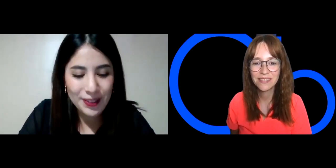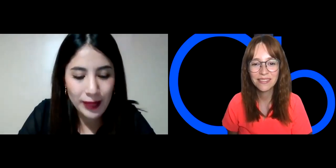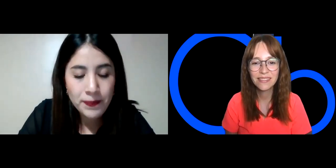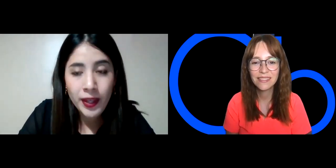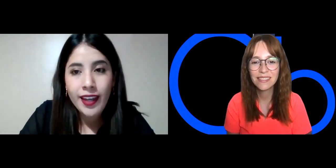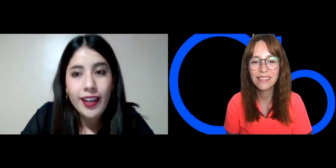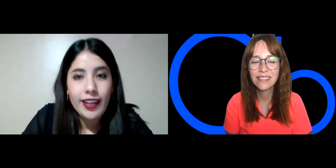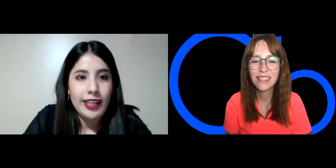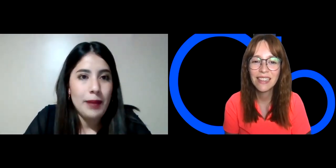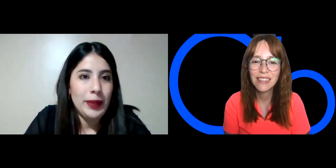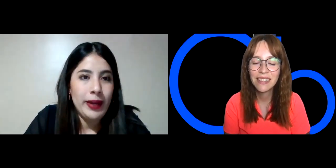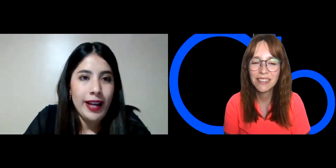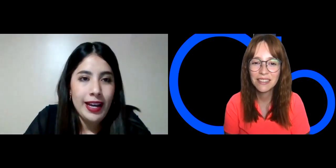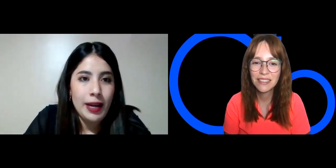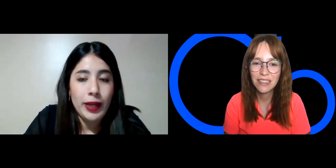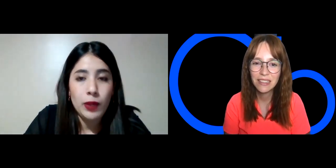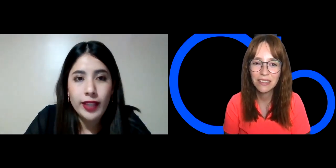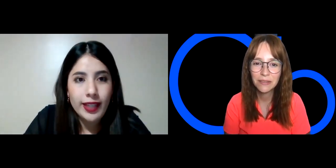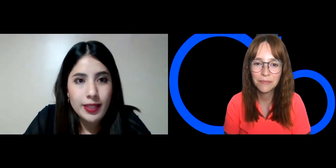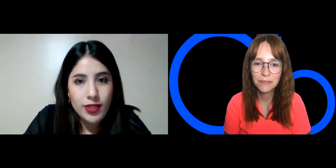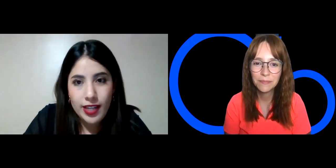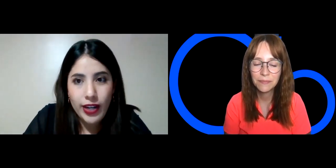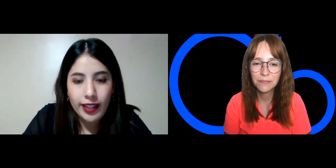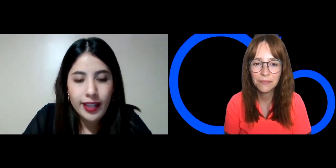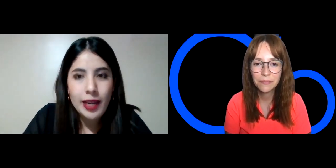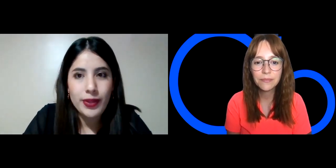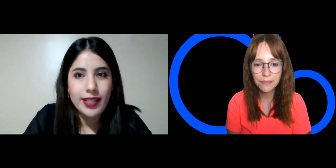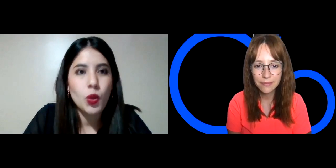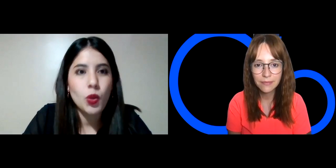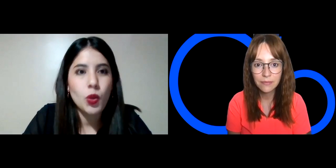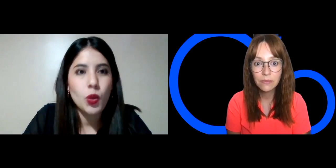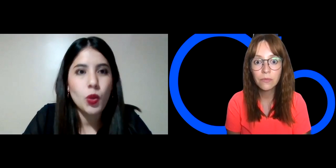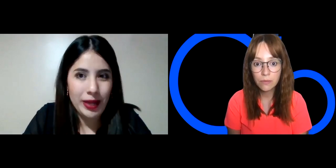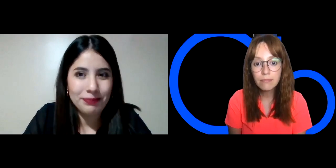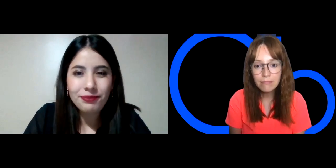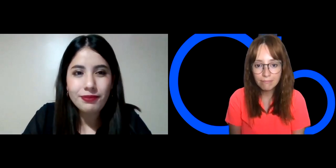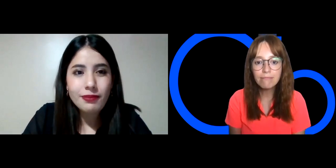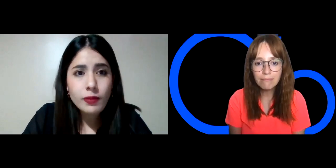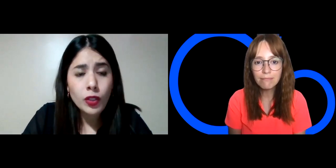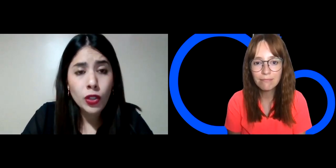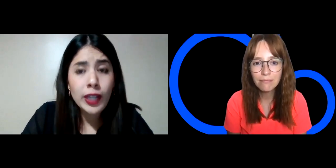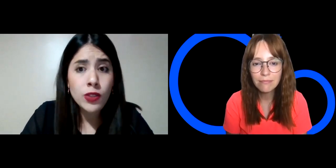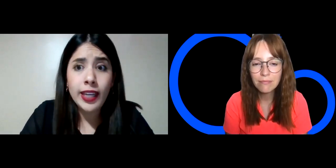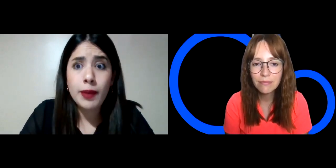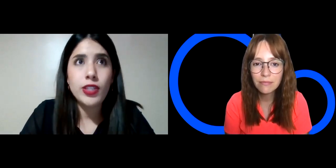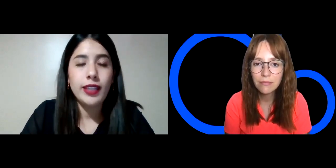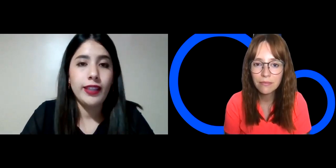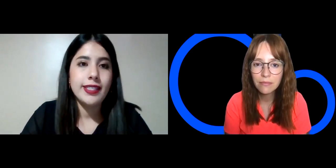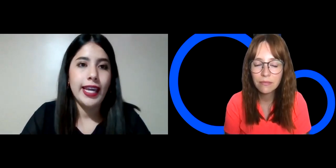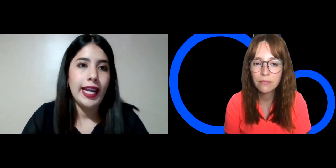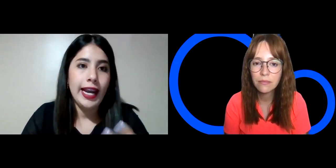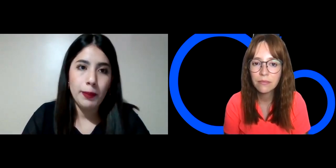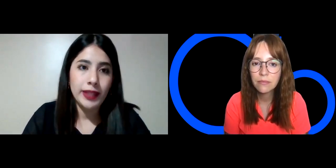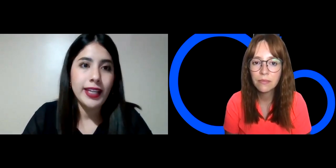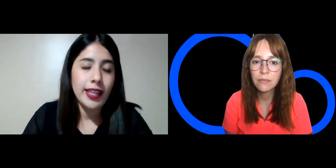pasar alguna. Y la primera pregunta que hacemos en la historia clínica, pues es, ¿cuál es tu nombre? Ujú. Otra cosa que debemos entender es